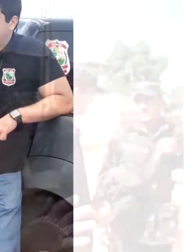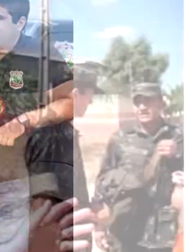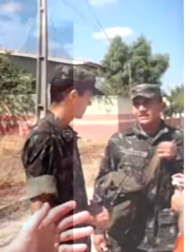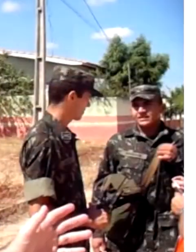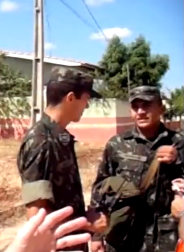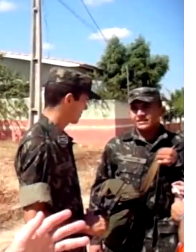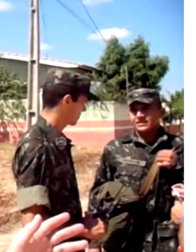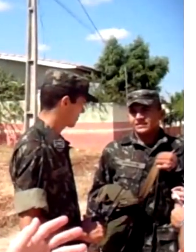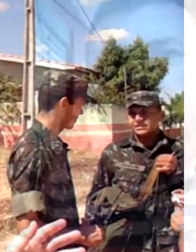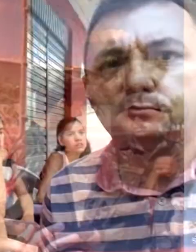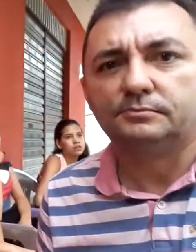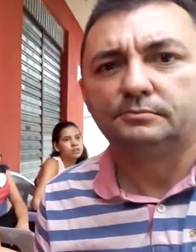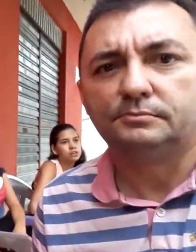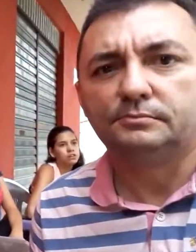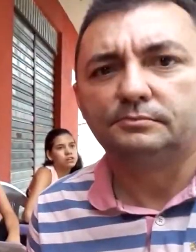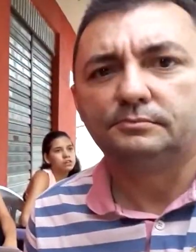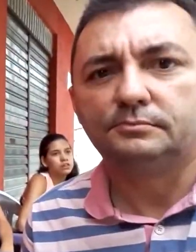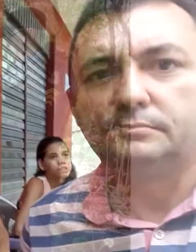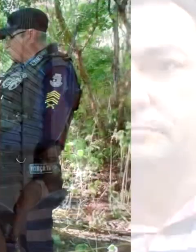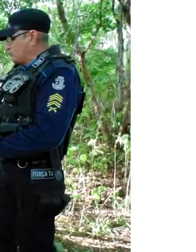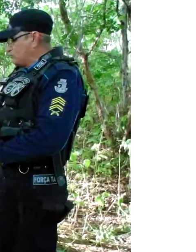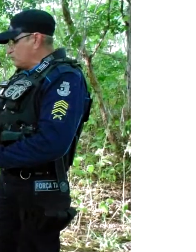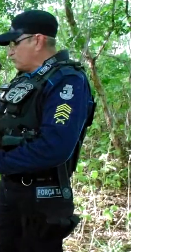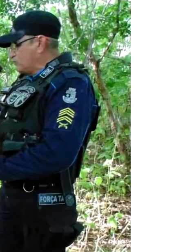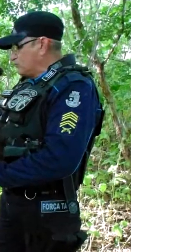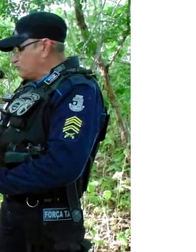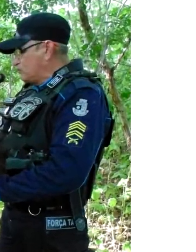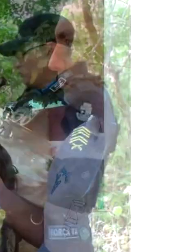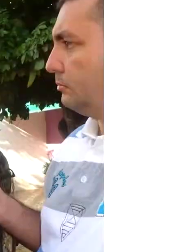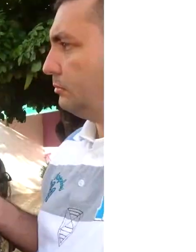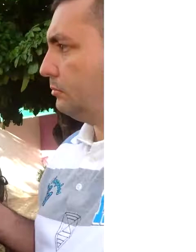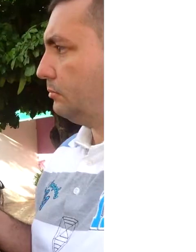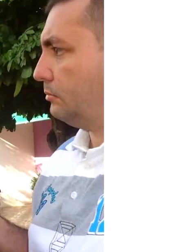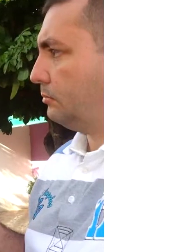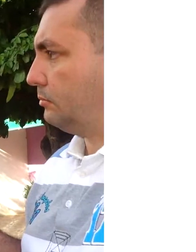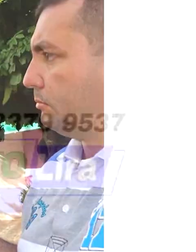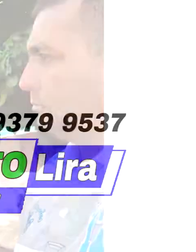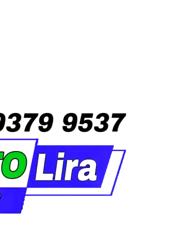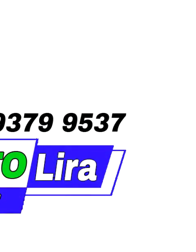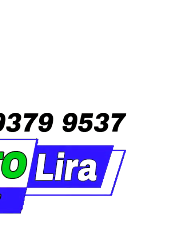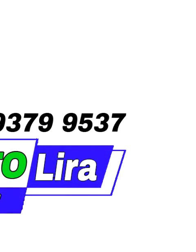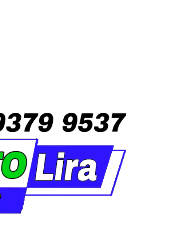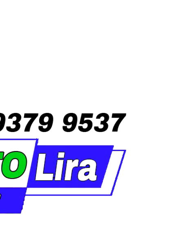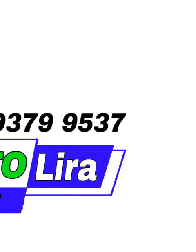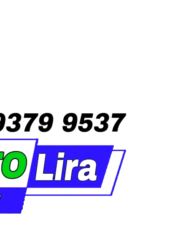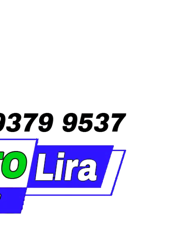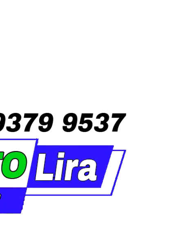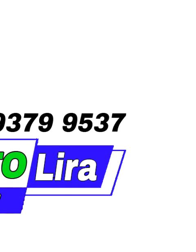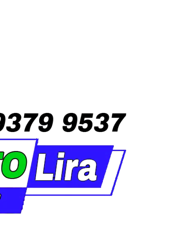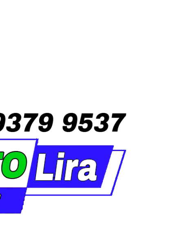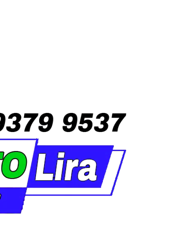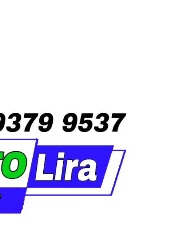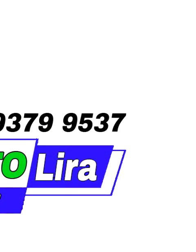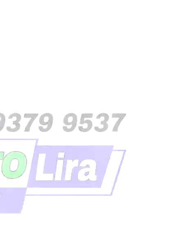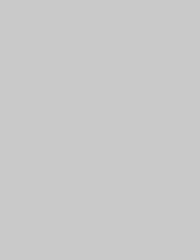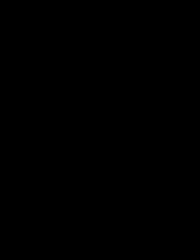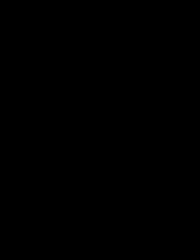no comando de quem vai onde a notícia está. Onde a notícia está. Roberto Lira.